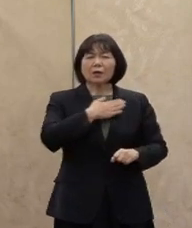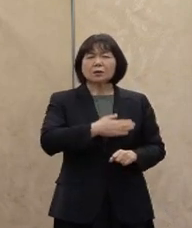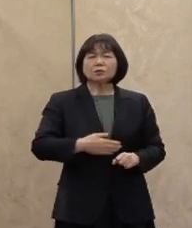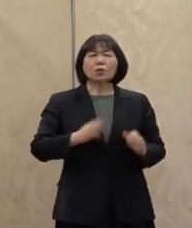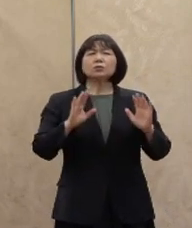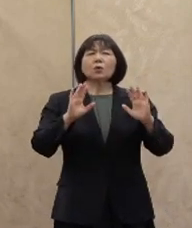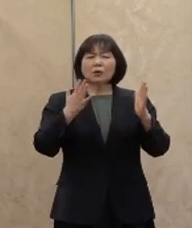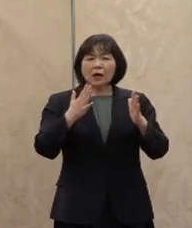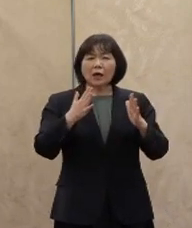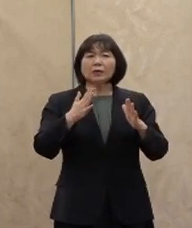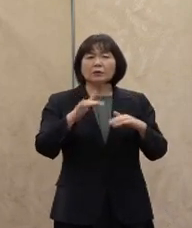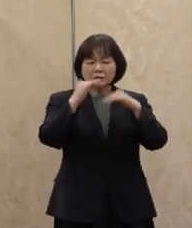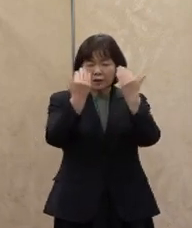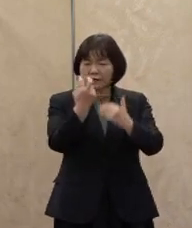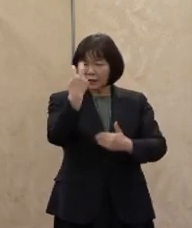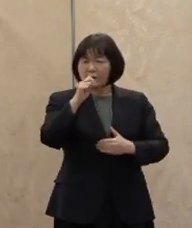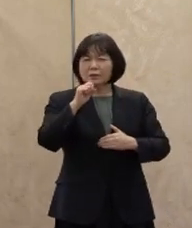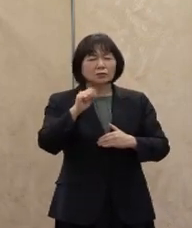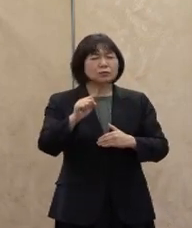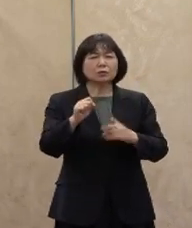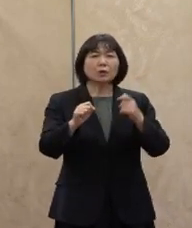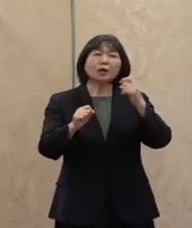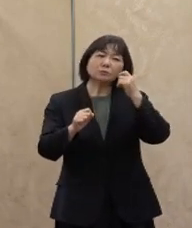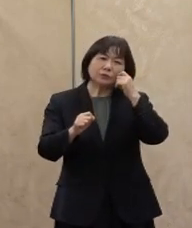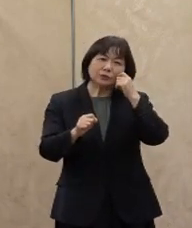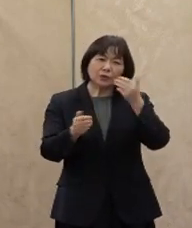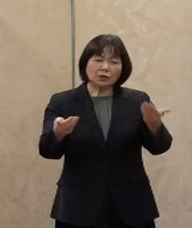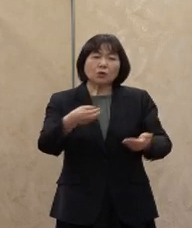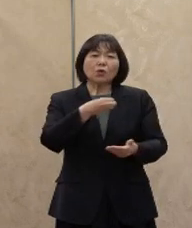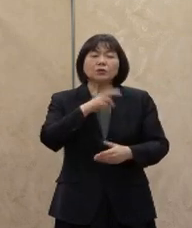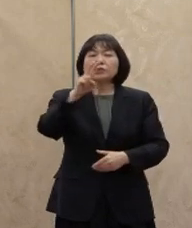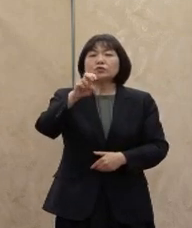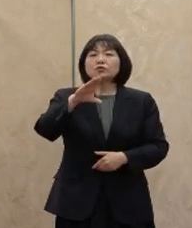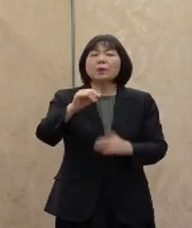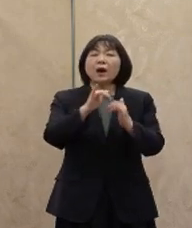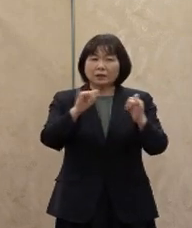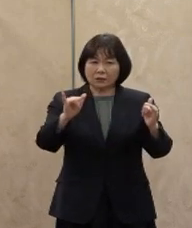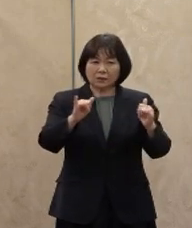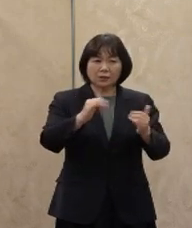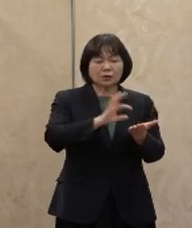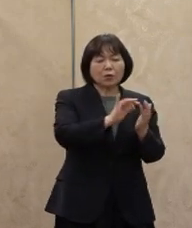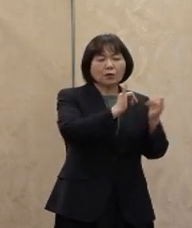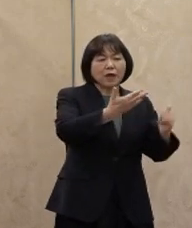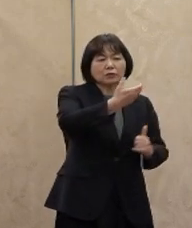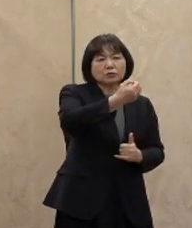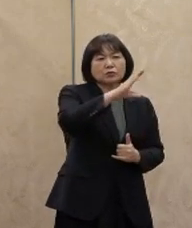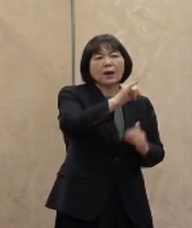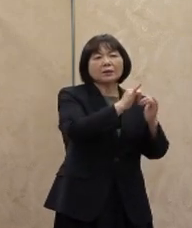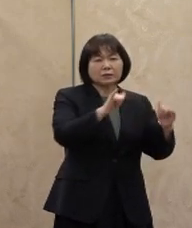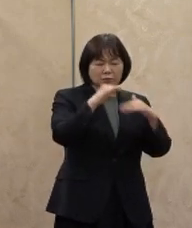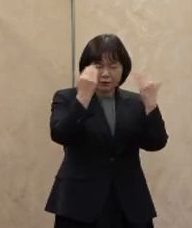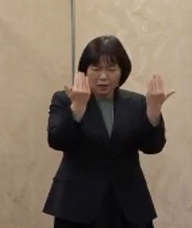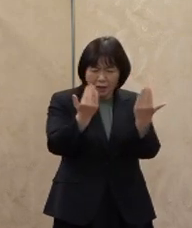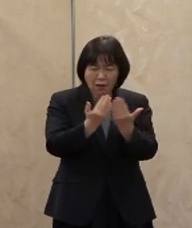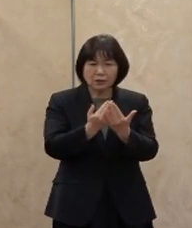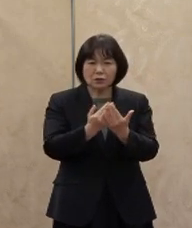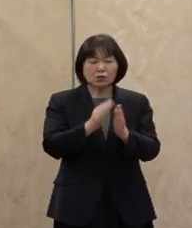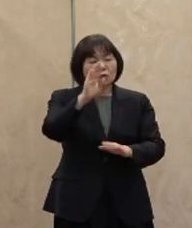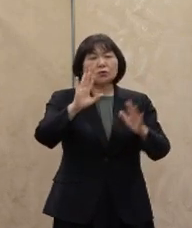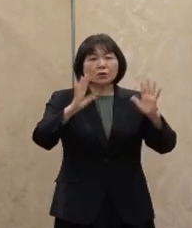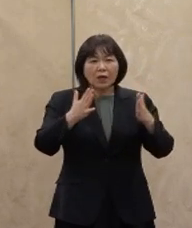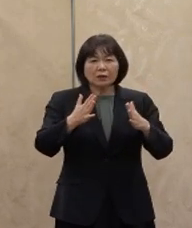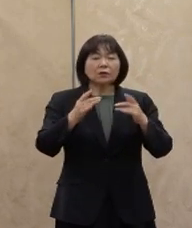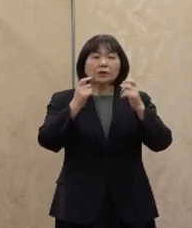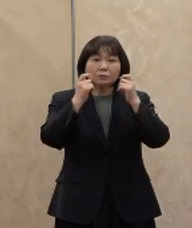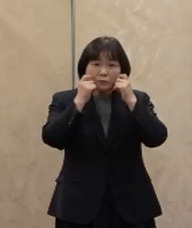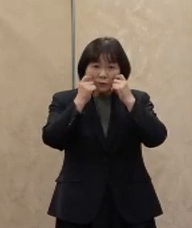検査するというのはなかなか大阪府の単位ではもうできません。職員20万人いらっしゃいますから、利用者90万人いらっしゃるので、できないわけですけど、ちょ